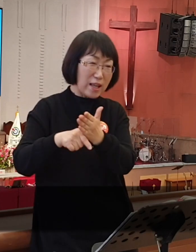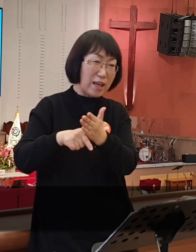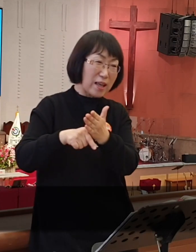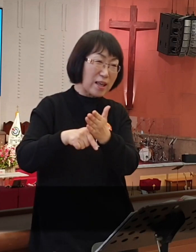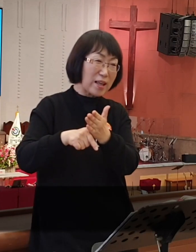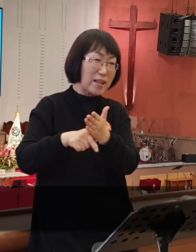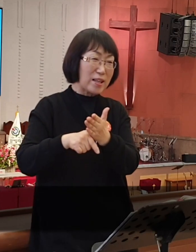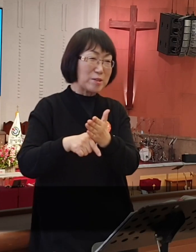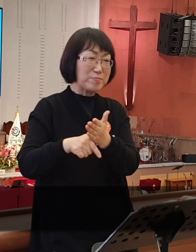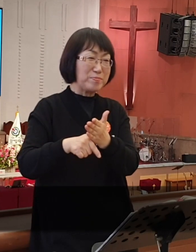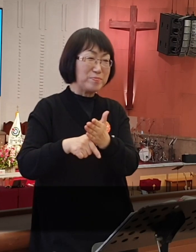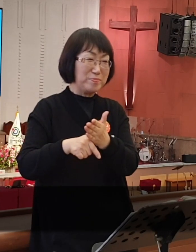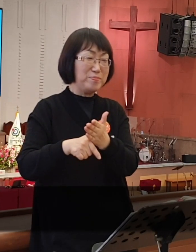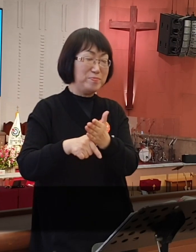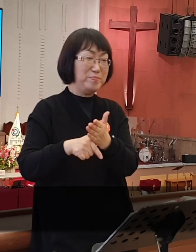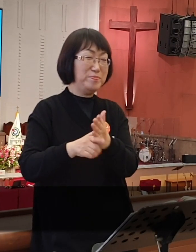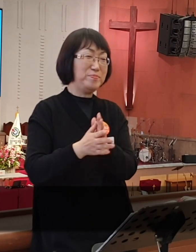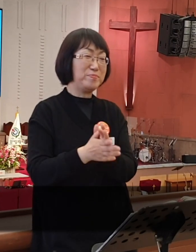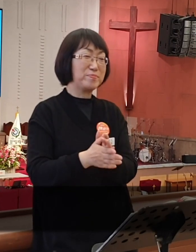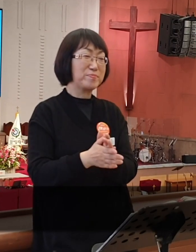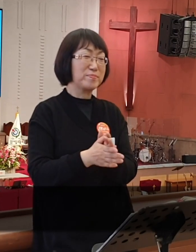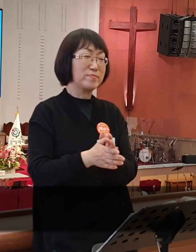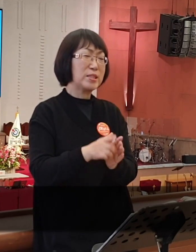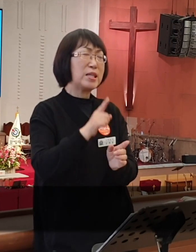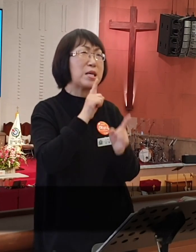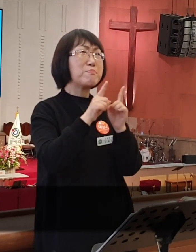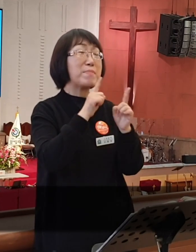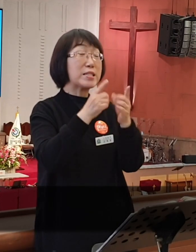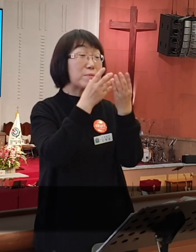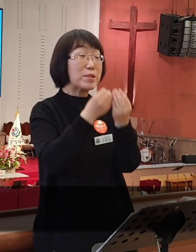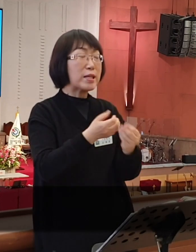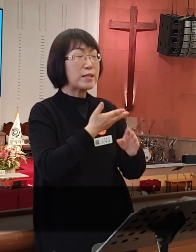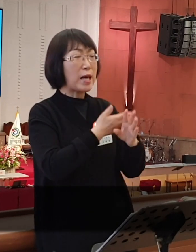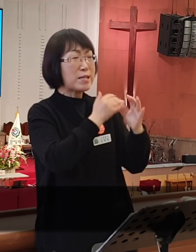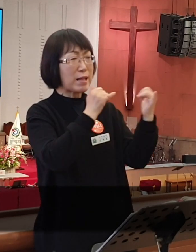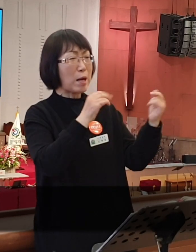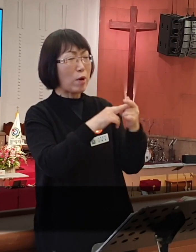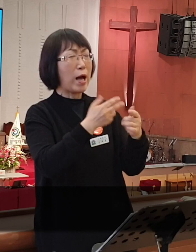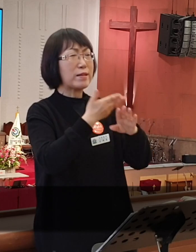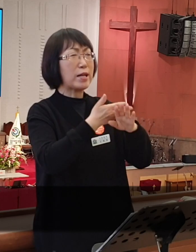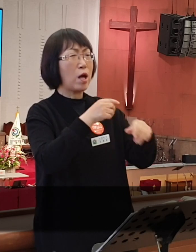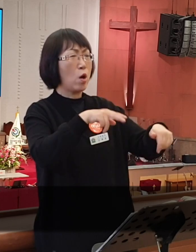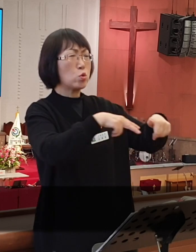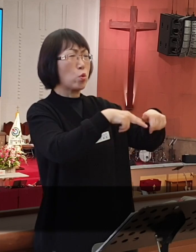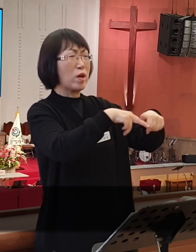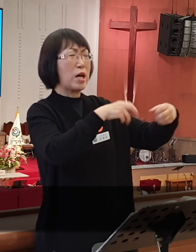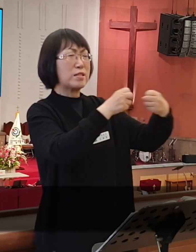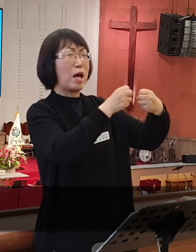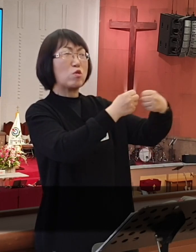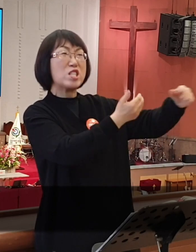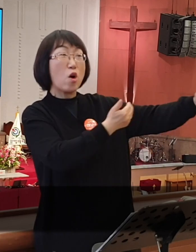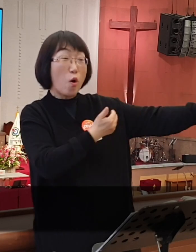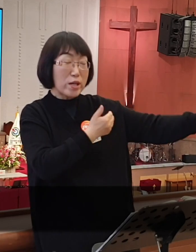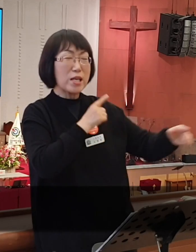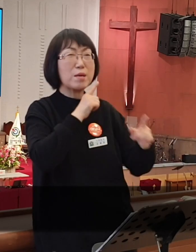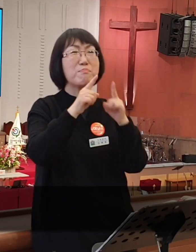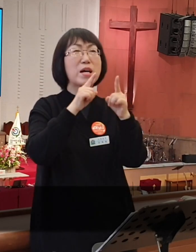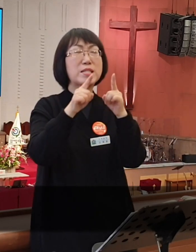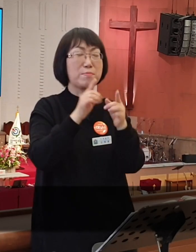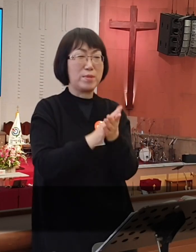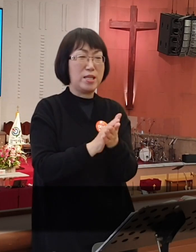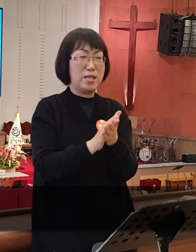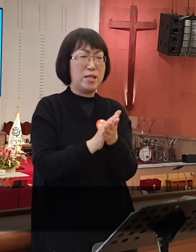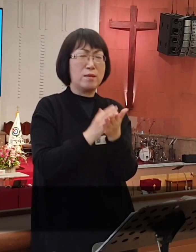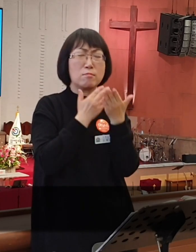그냥 요거만 얘기하고 지나갈 겁니다. 요 말씀으로 다른 사람들과 다른 종교들과 싸우기 전에 이 말씀이